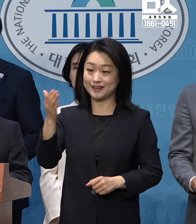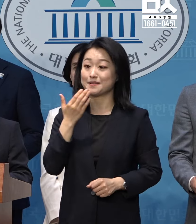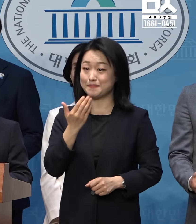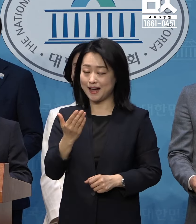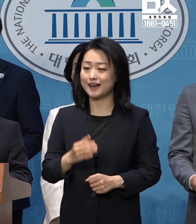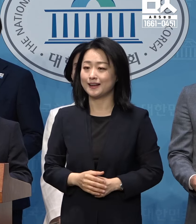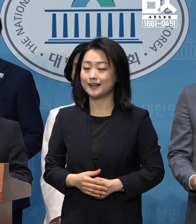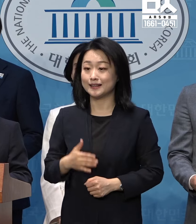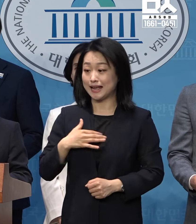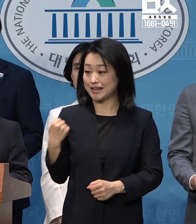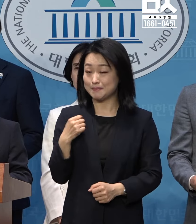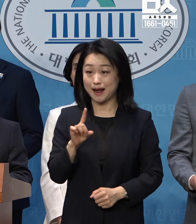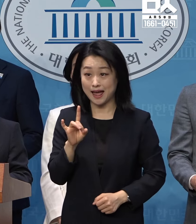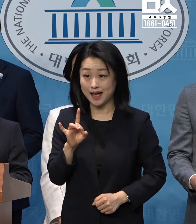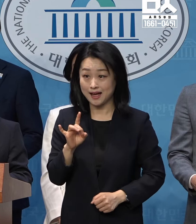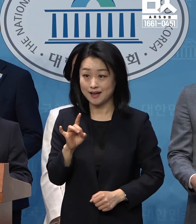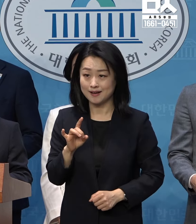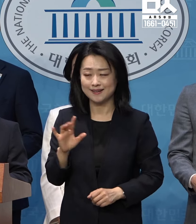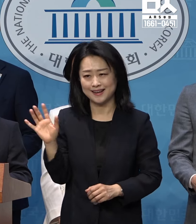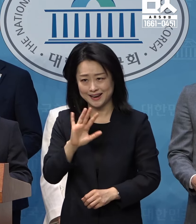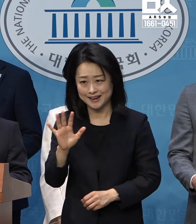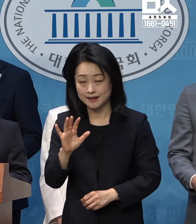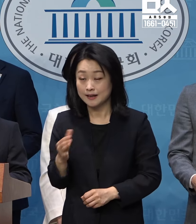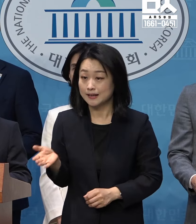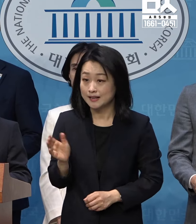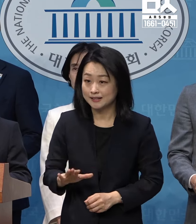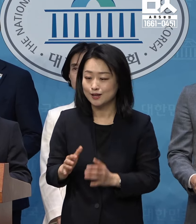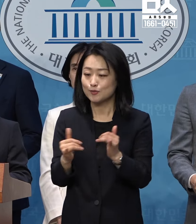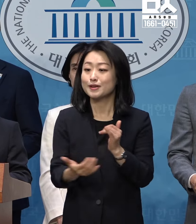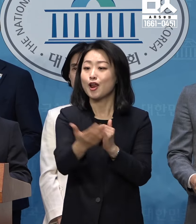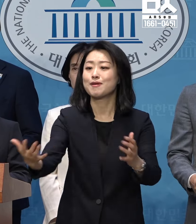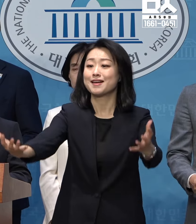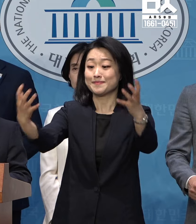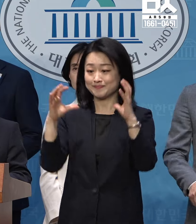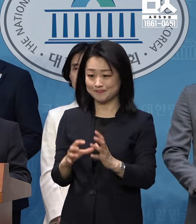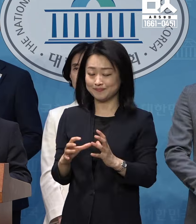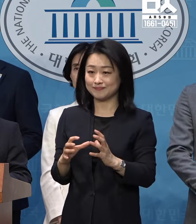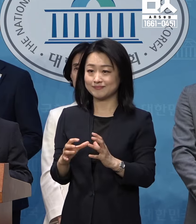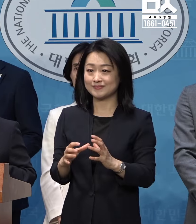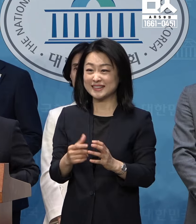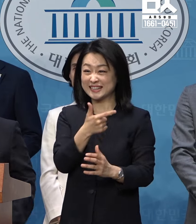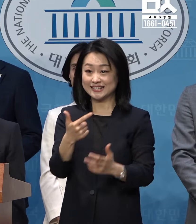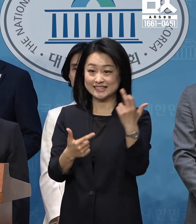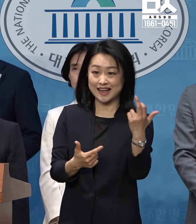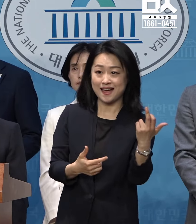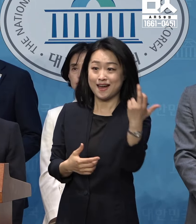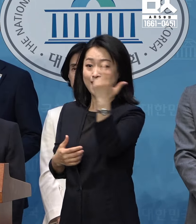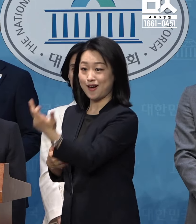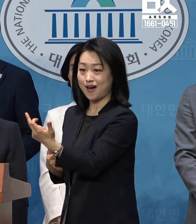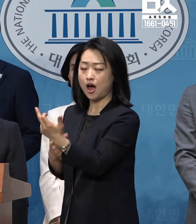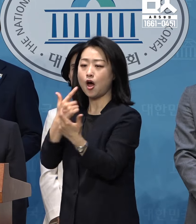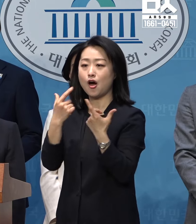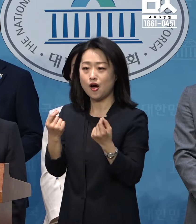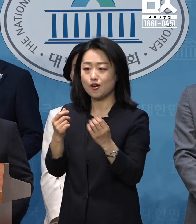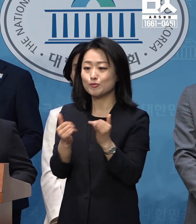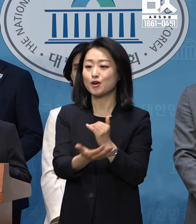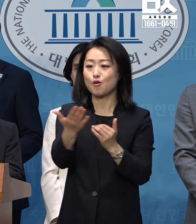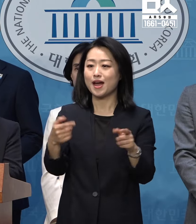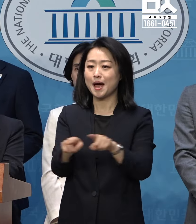한 사람의 힘으로는 할 수 있는 일이 많지 않지만 민의가 함께하면 태산을 옮깁니다. 국민과 함께